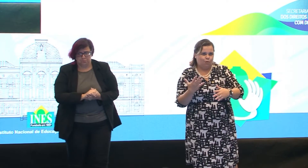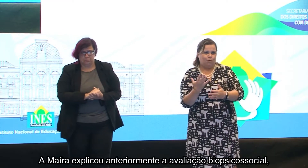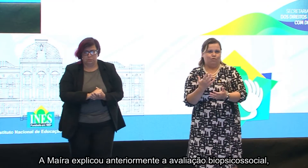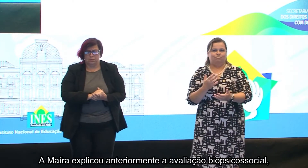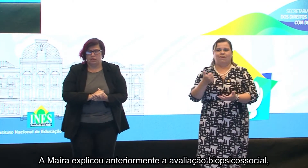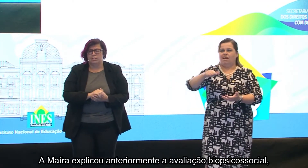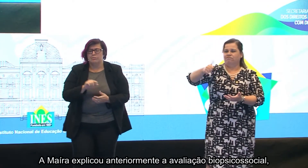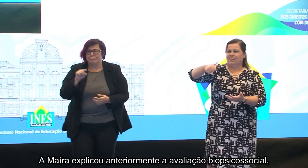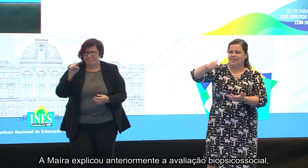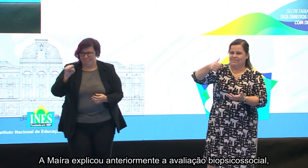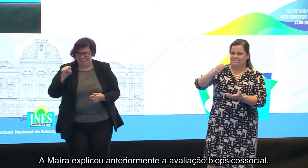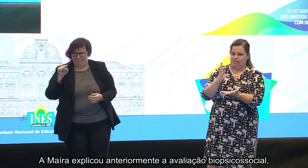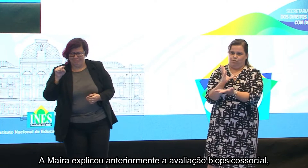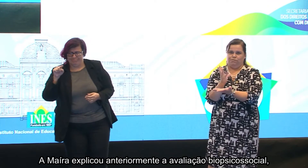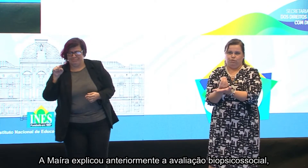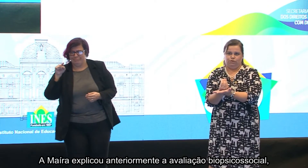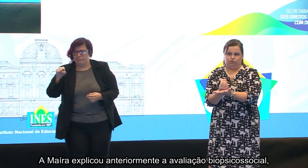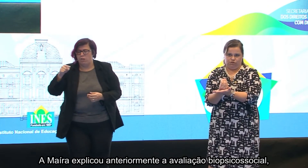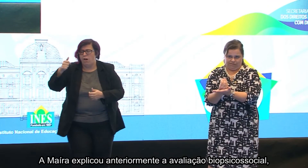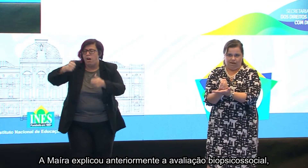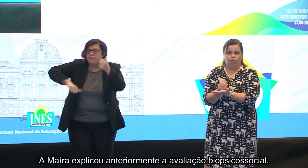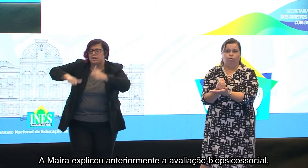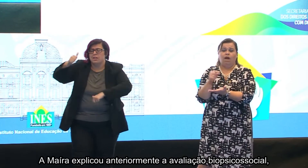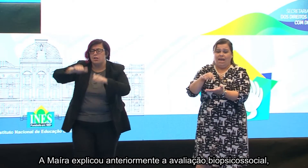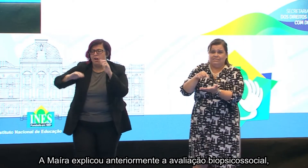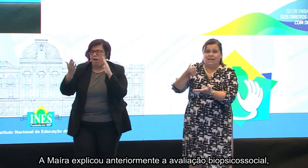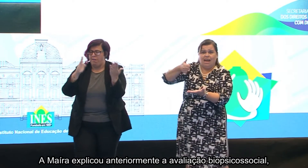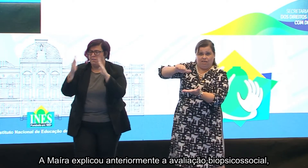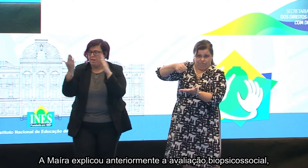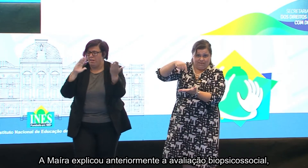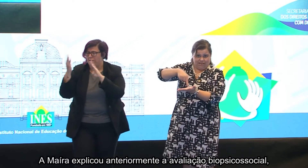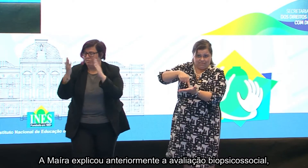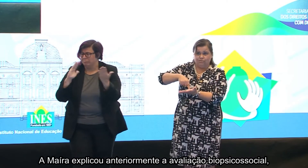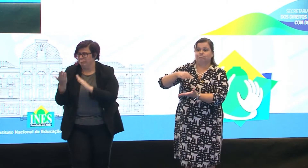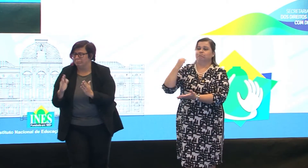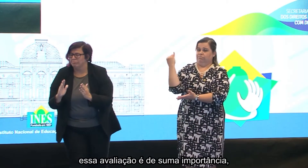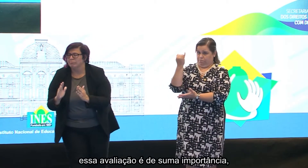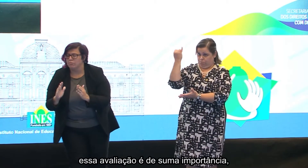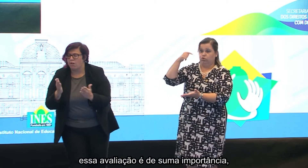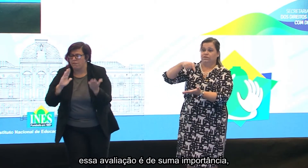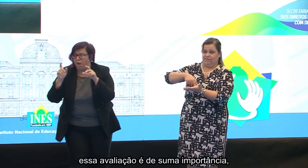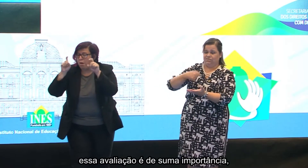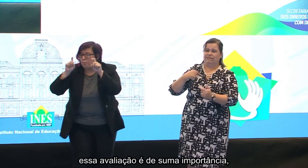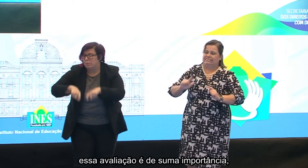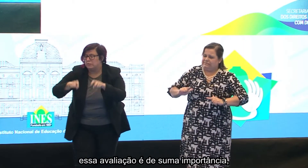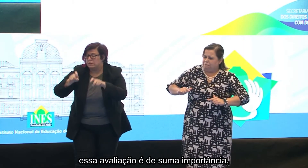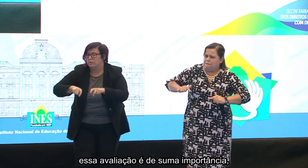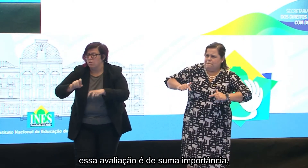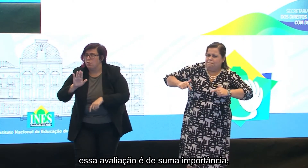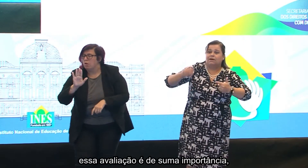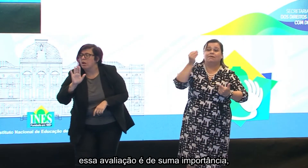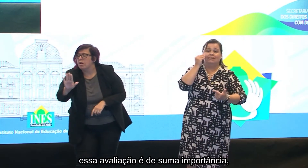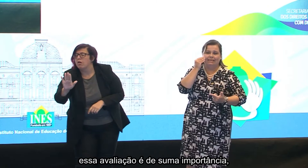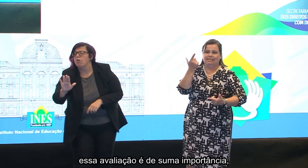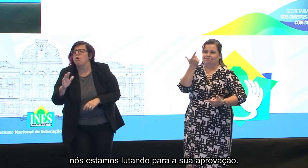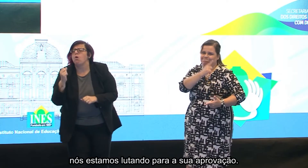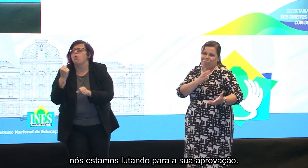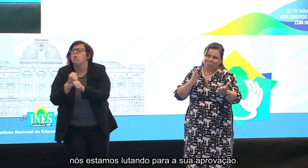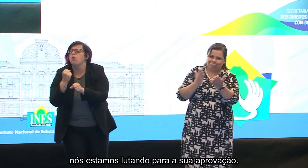A Mayra explicou anteriormente e ela citou a avaliação biopsicossocial. E essa avaliação é de suma importância. Nós estamos